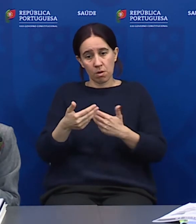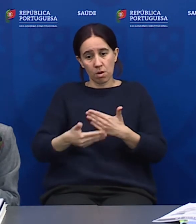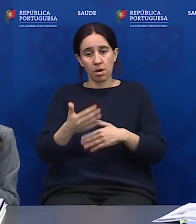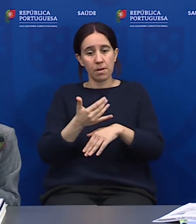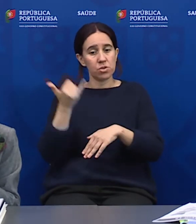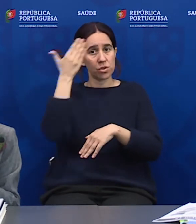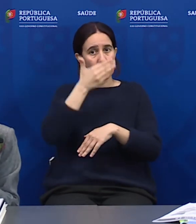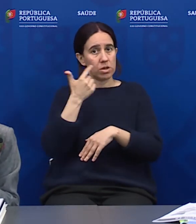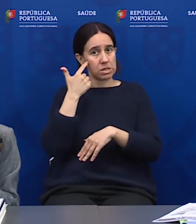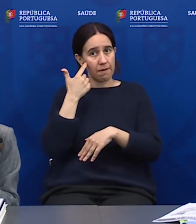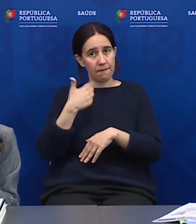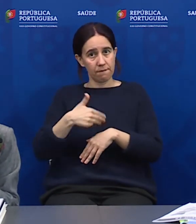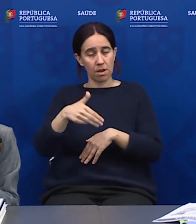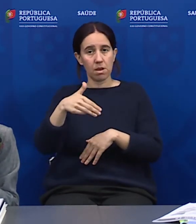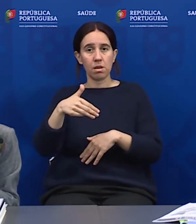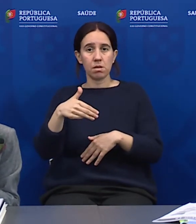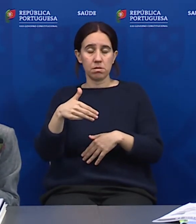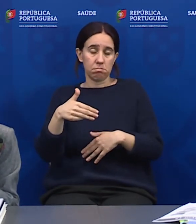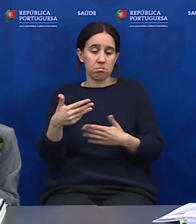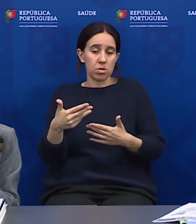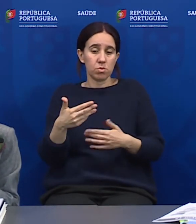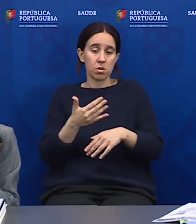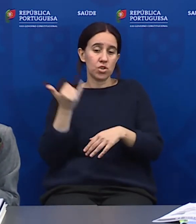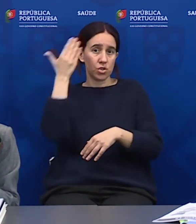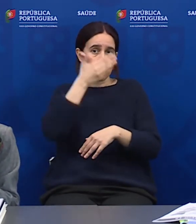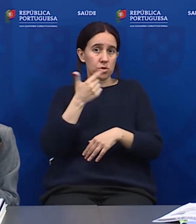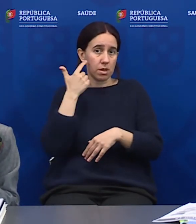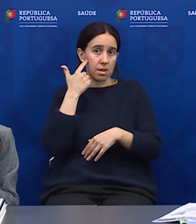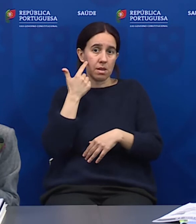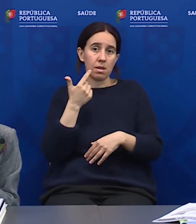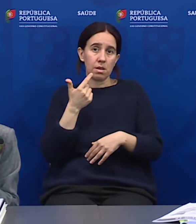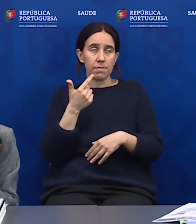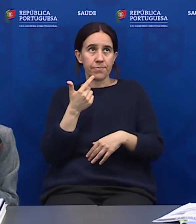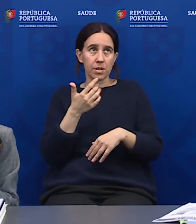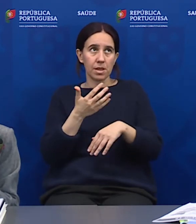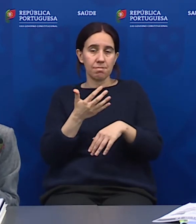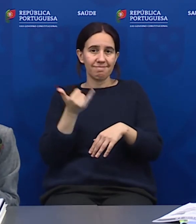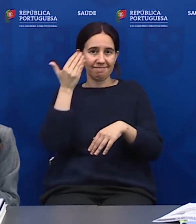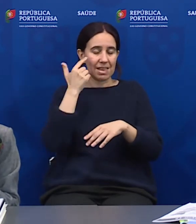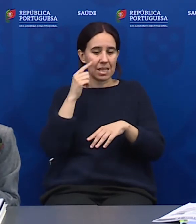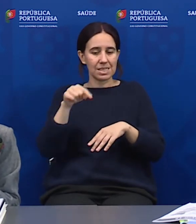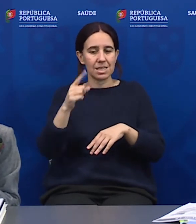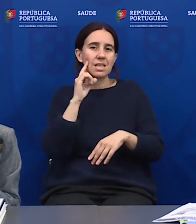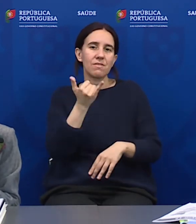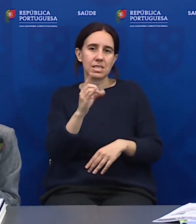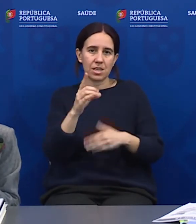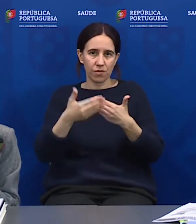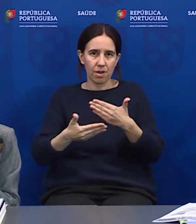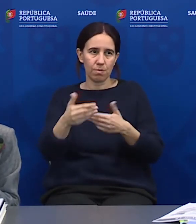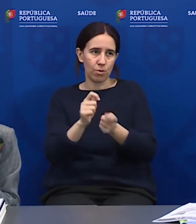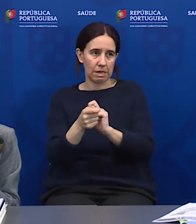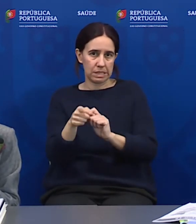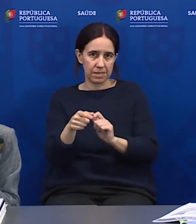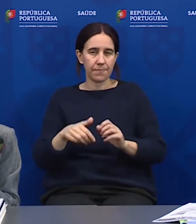0 horas de dia 20, portanto, 0 horas, que será 0 horas a seguir de dia 26. É o que vai mudar.